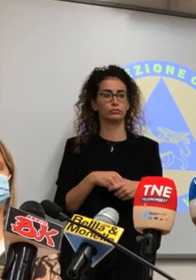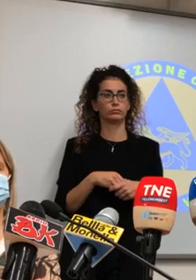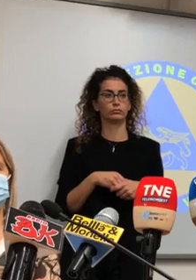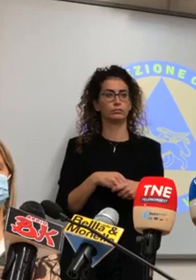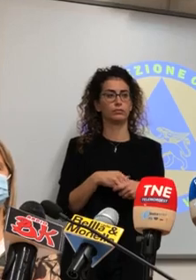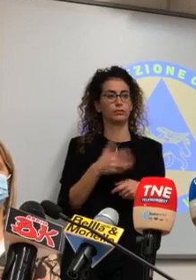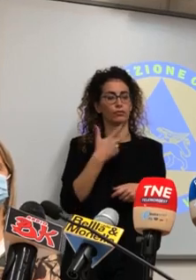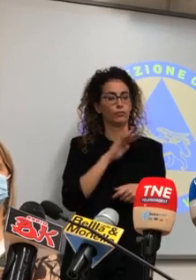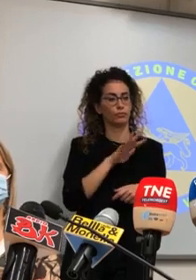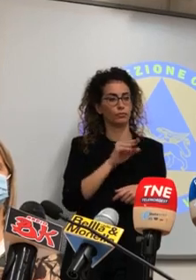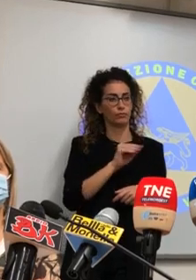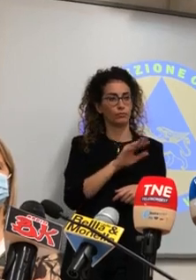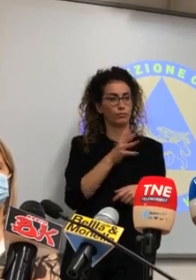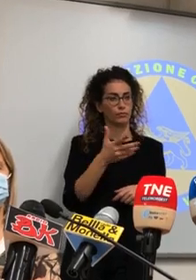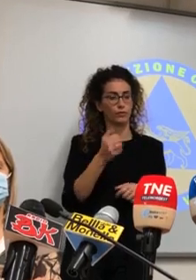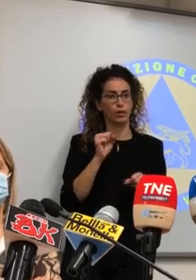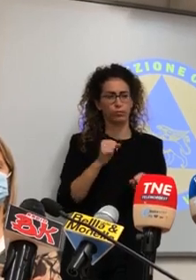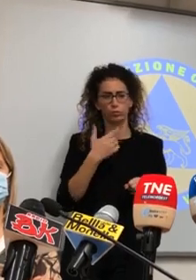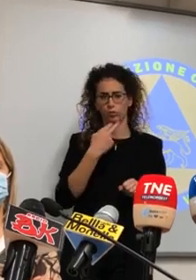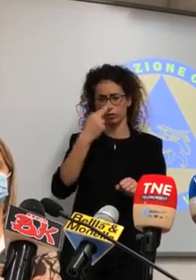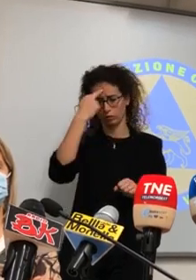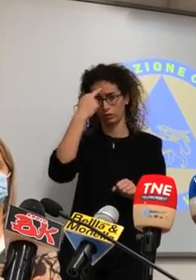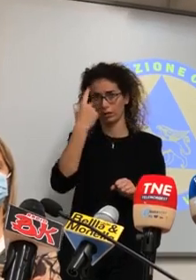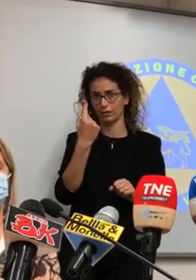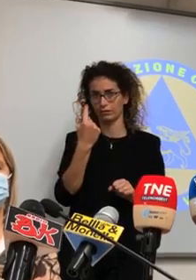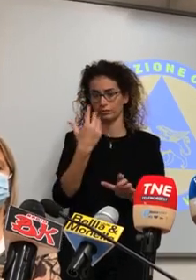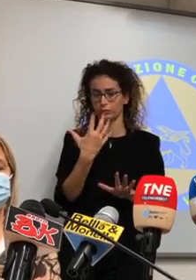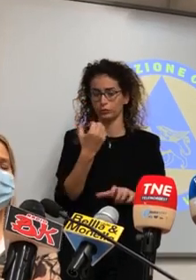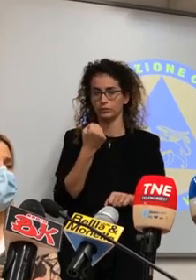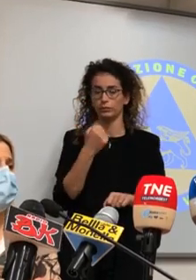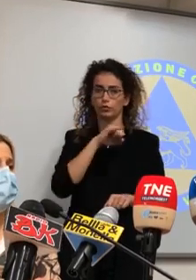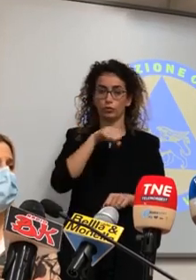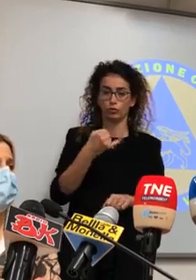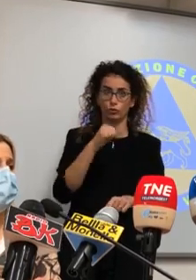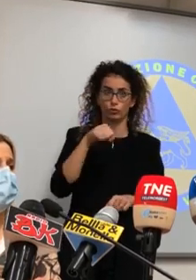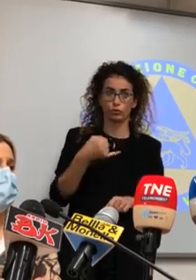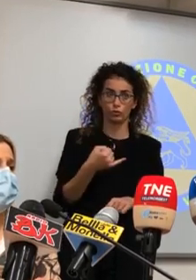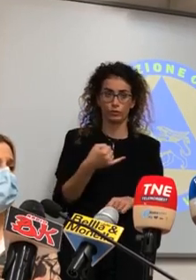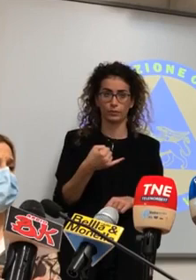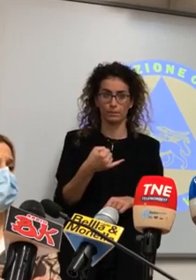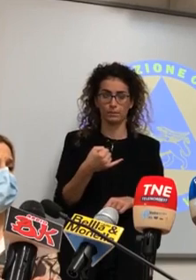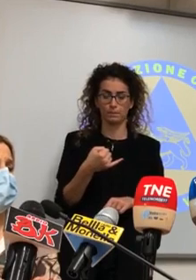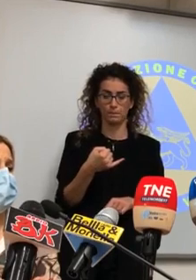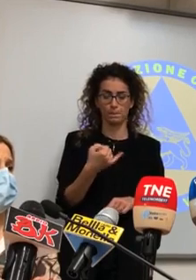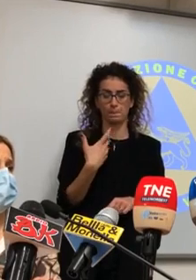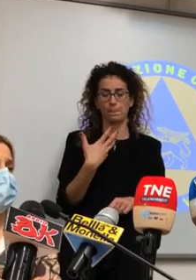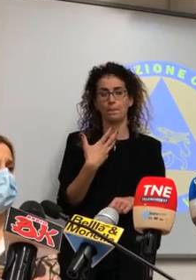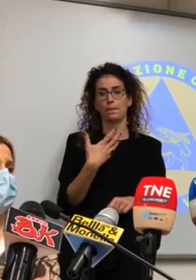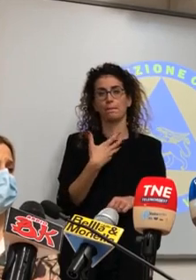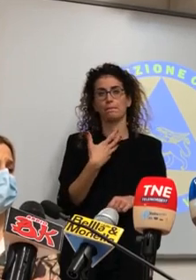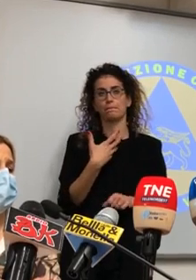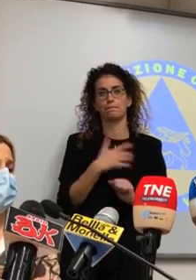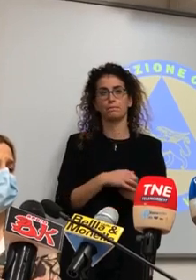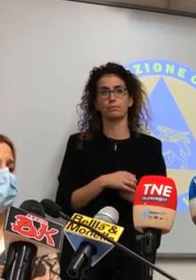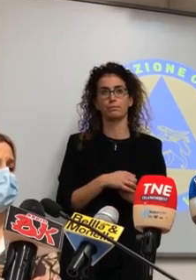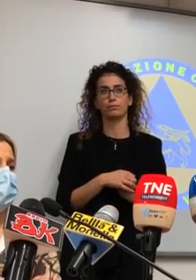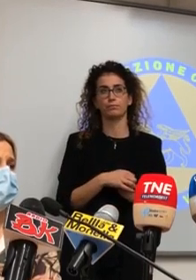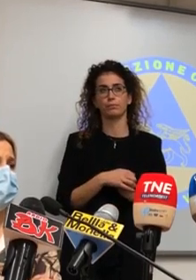chiedere un'altra cosa, certo. Posso ricordare una roba, visto che parla di Johnson & Johnson? Che, sì, salvo qualche caso,